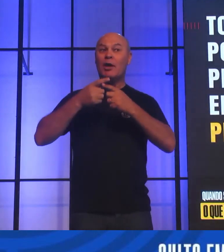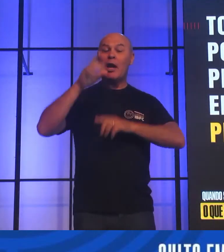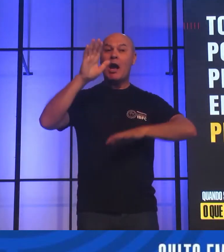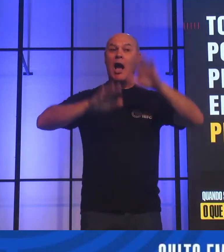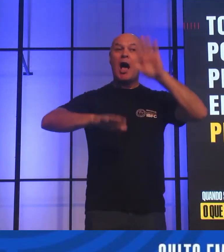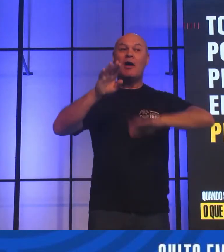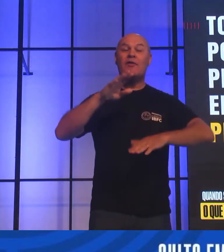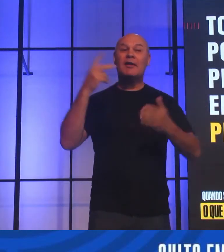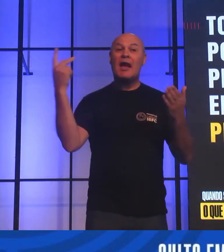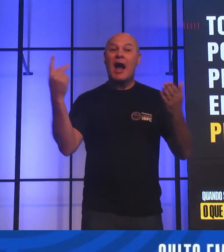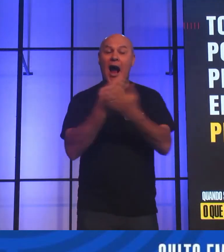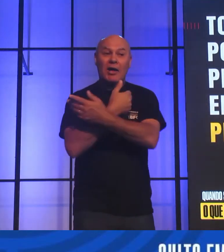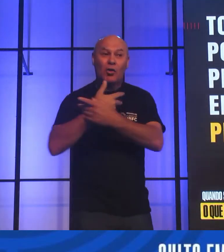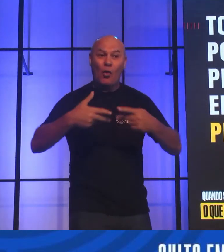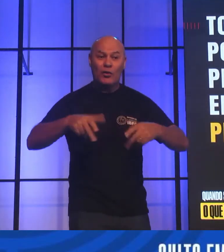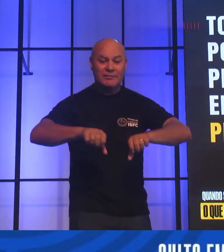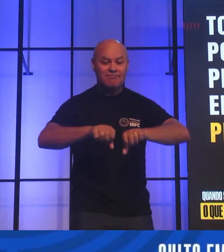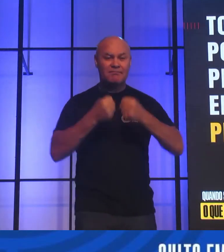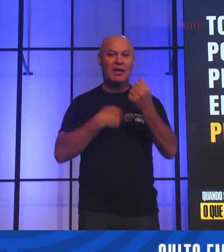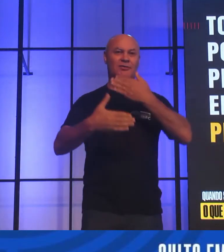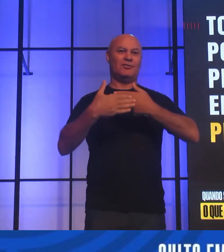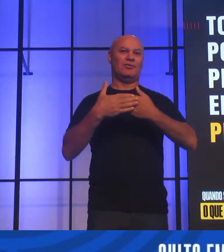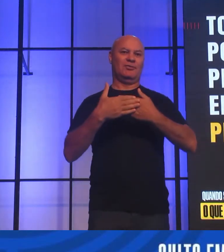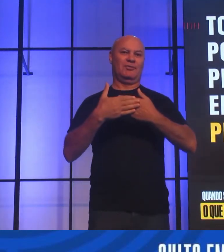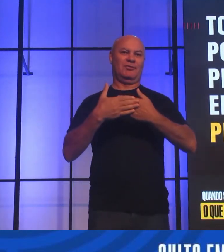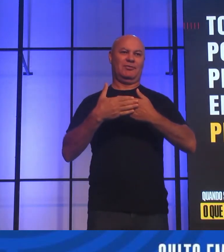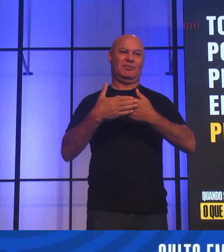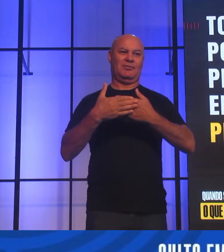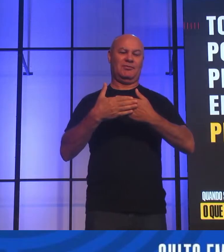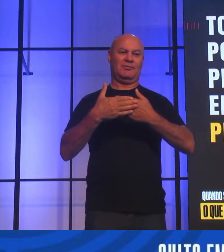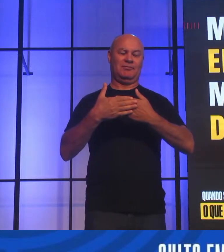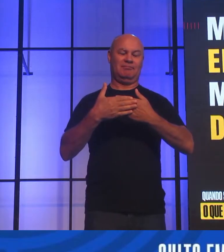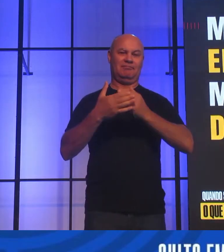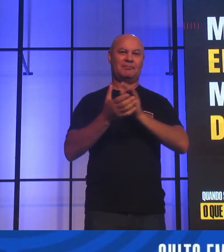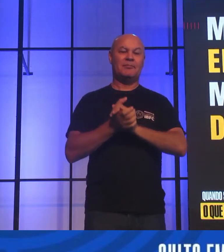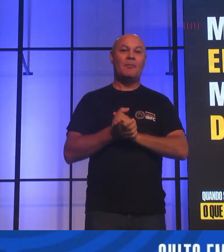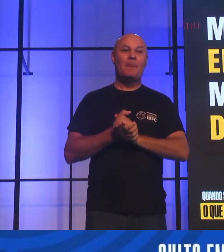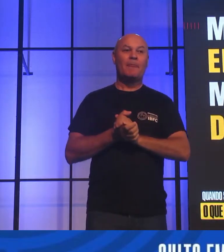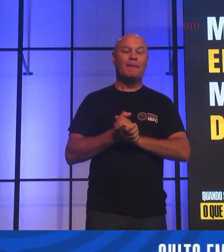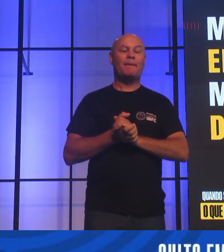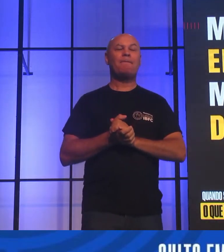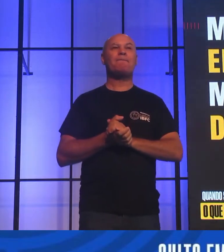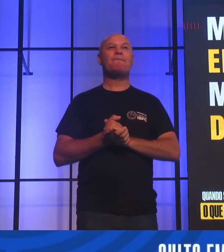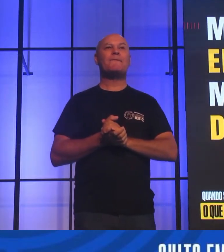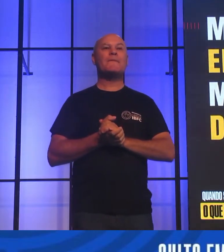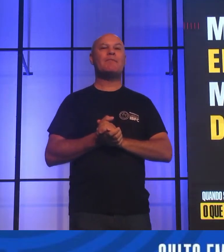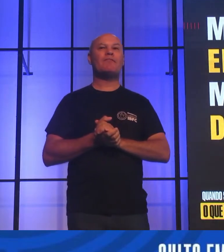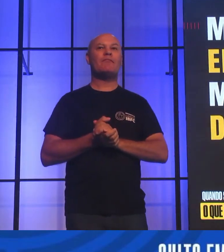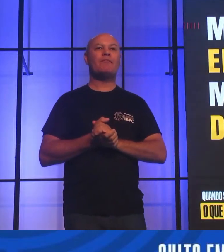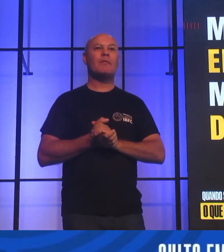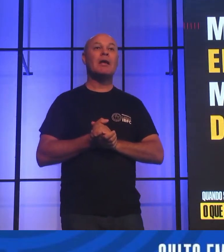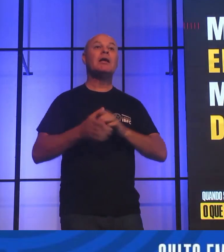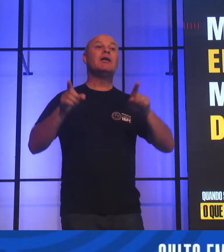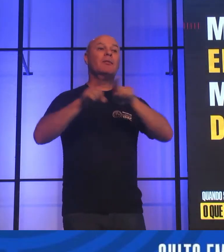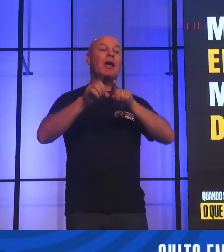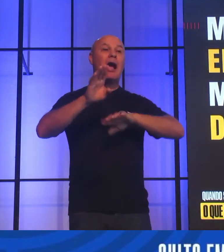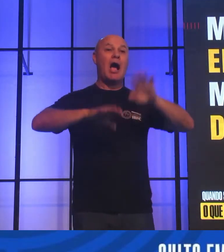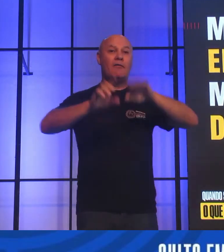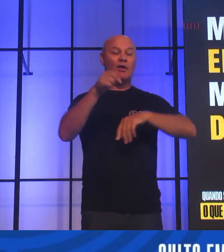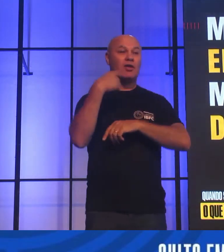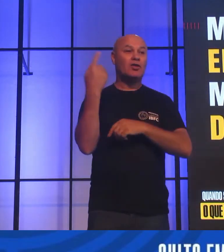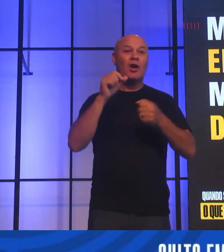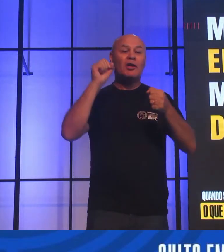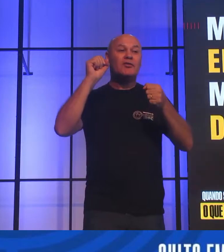prejudiciais. Quando você reage de uma forma equivocada, quando você reage de